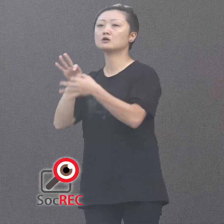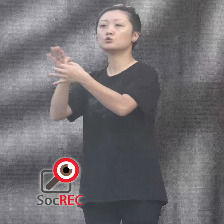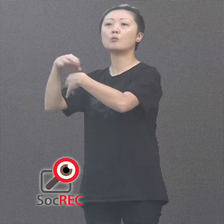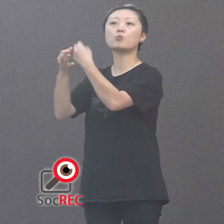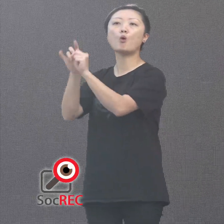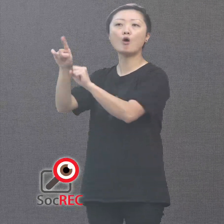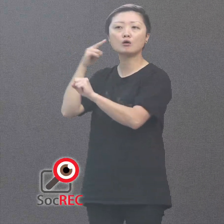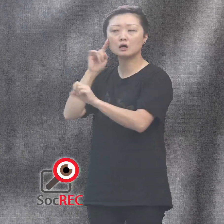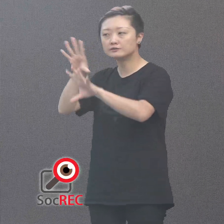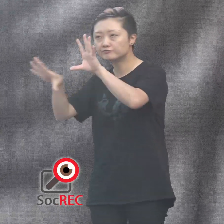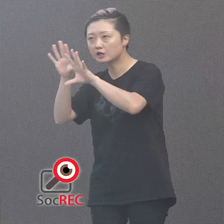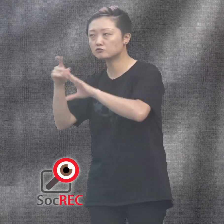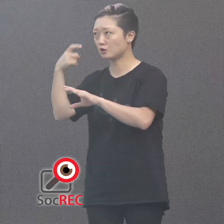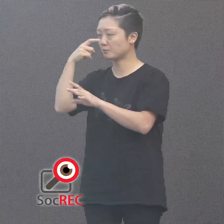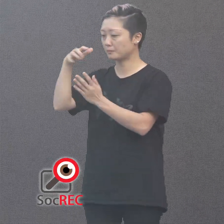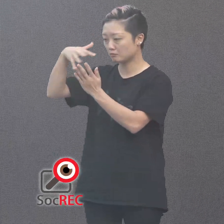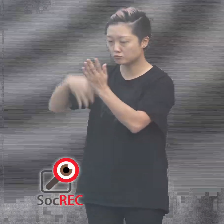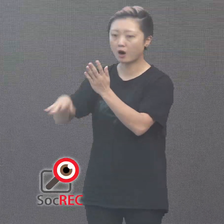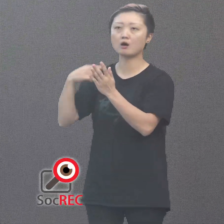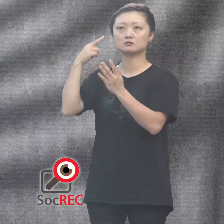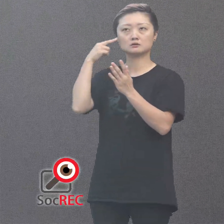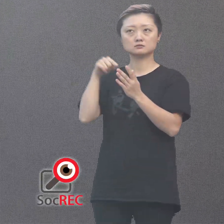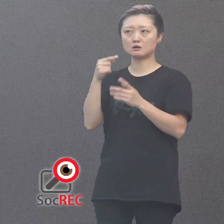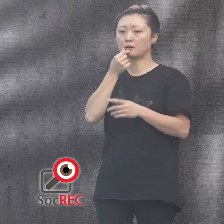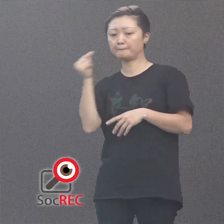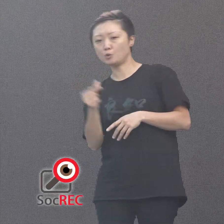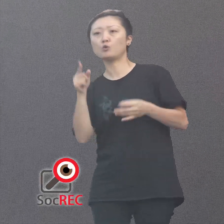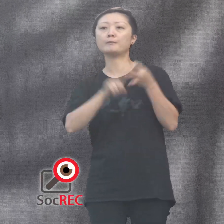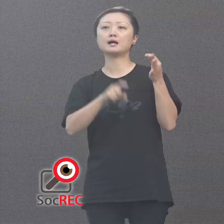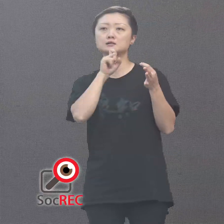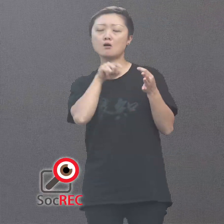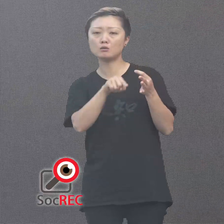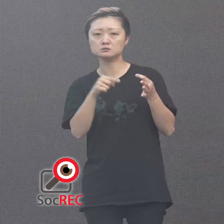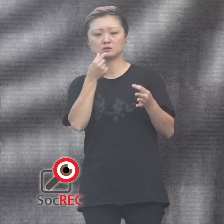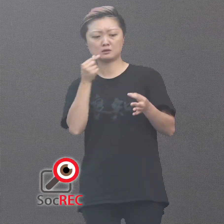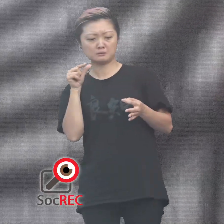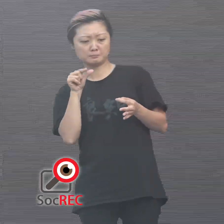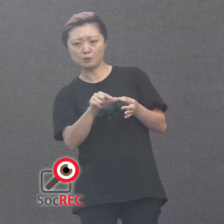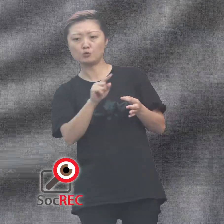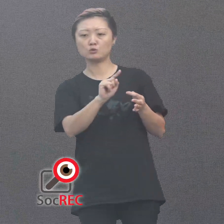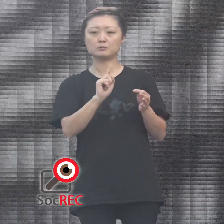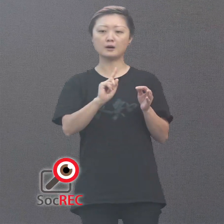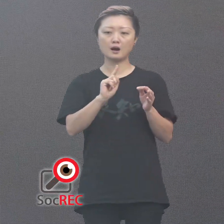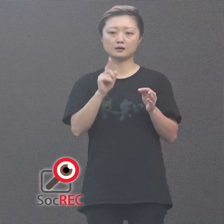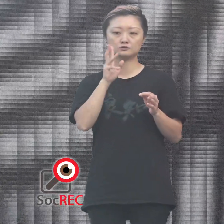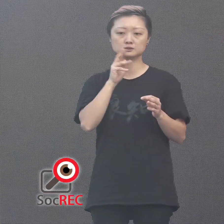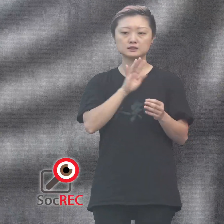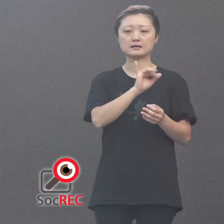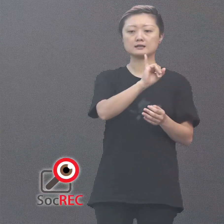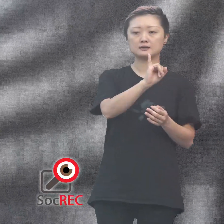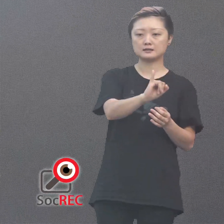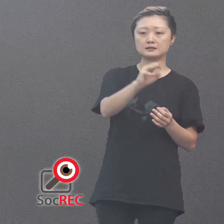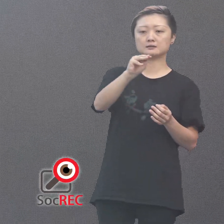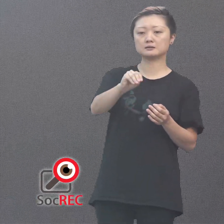嘅一啲violence 嘅 impunity。impunity 呢樣嘢點解咁重要咧？就係因為佢係講